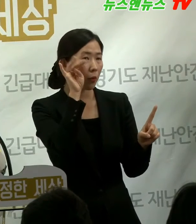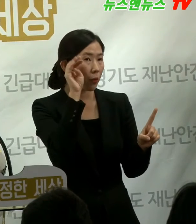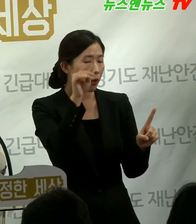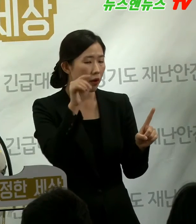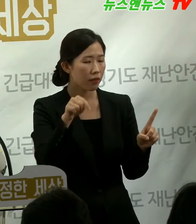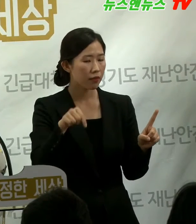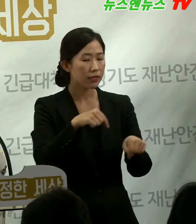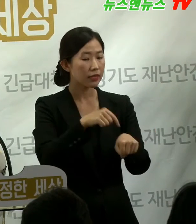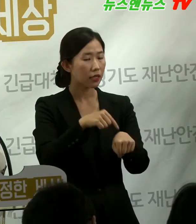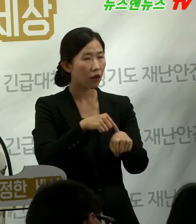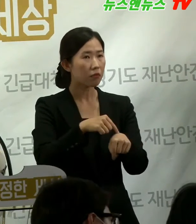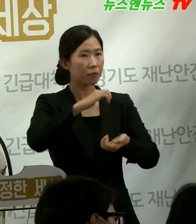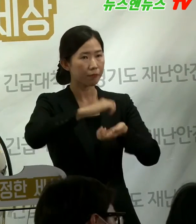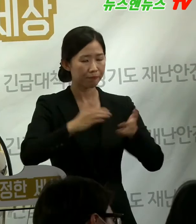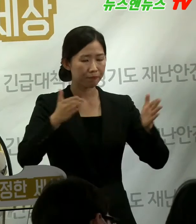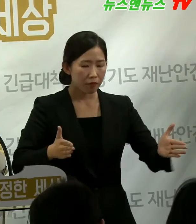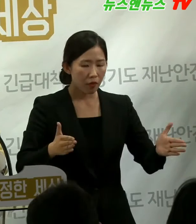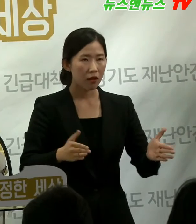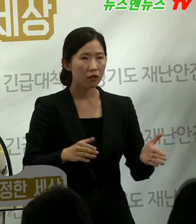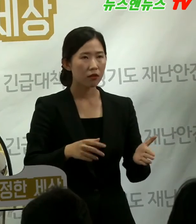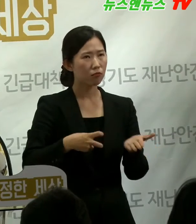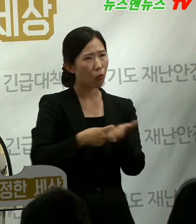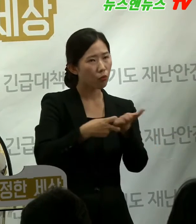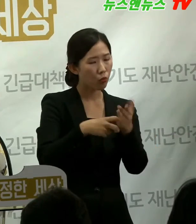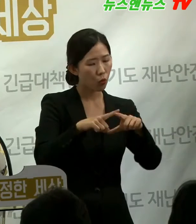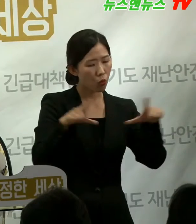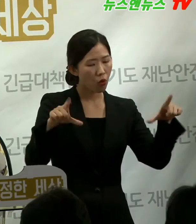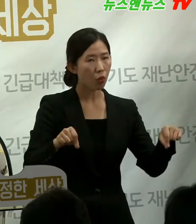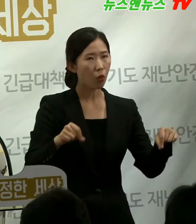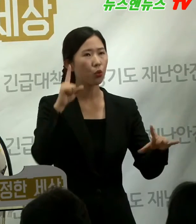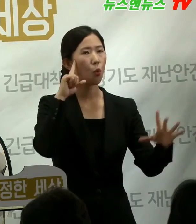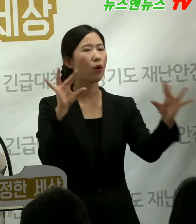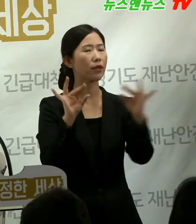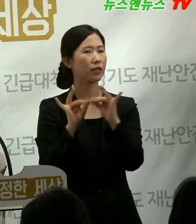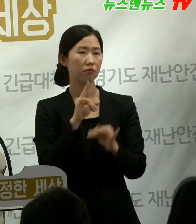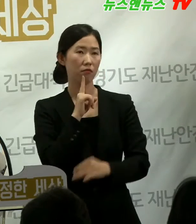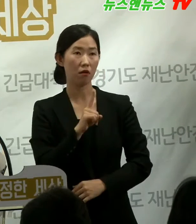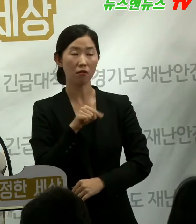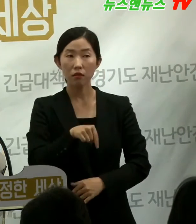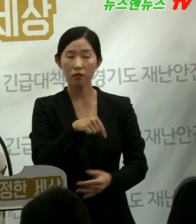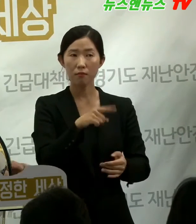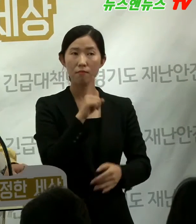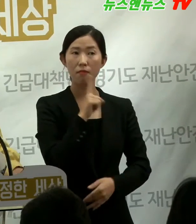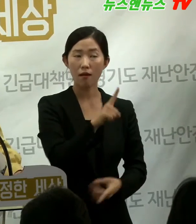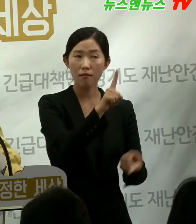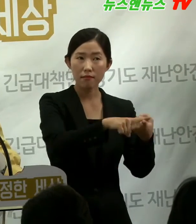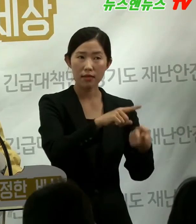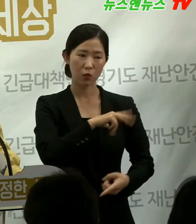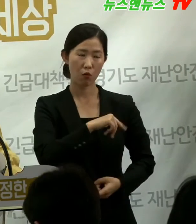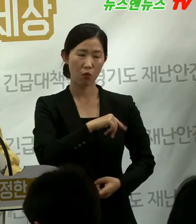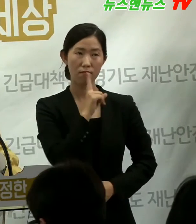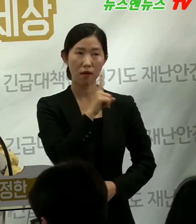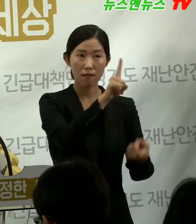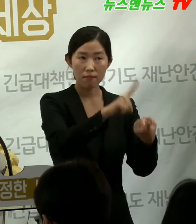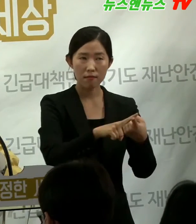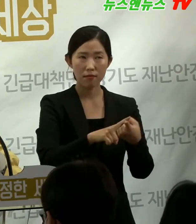거에는 동의를 한다라고 말씀을 하셨어요. 그래서 이 부분에 대해서 지사님 생각은 어떻게 생각하세요? 모든